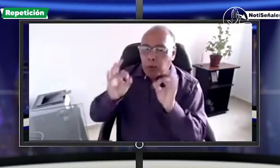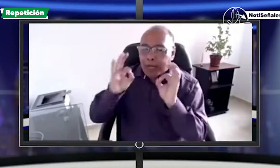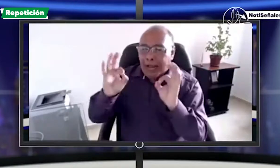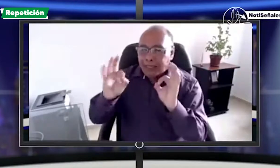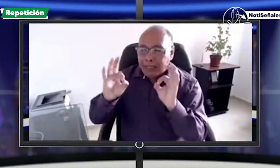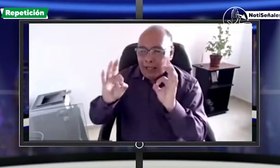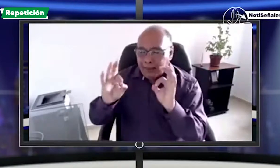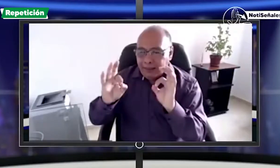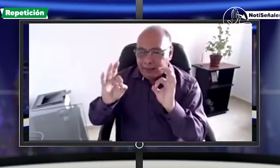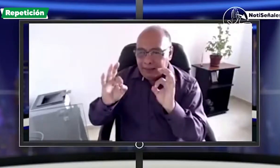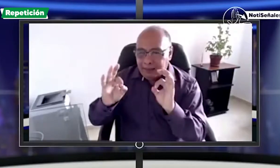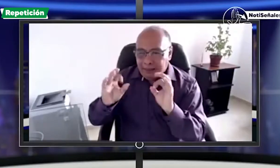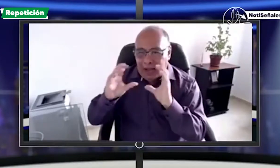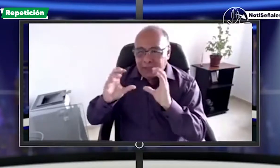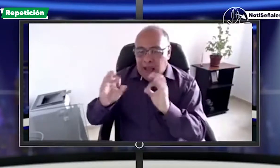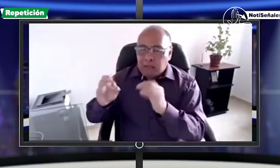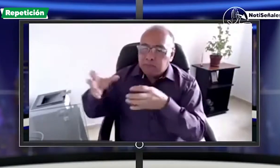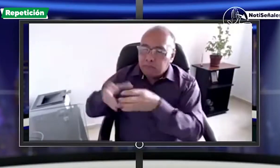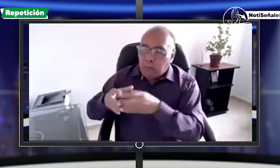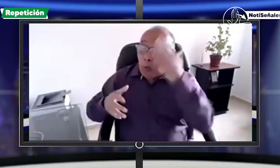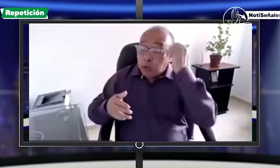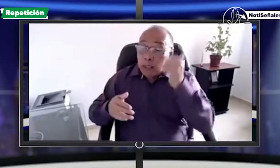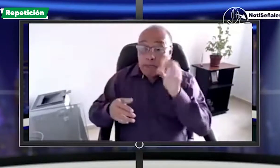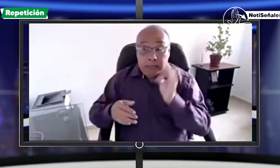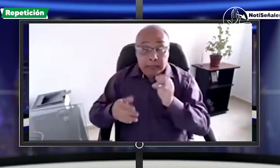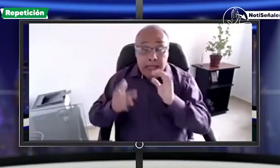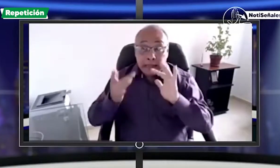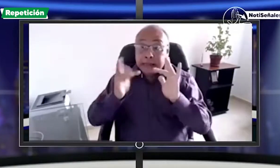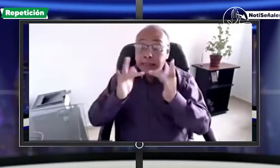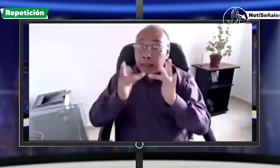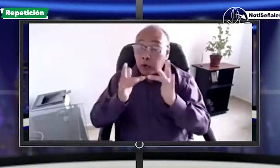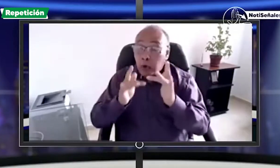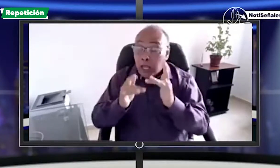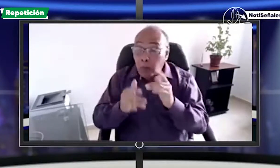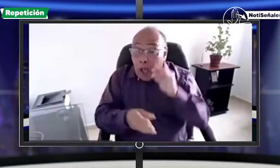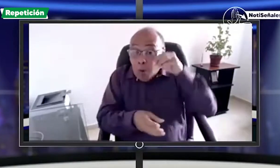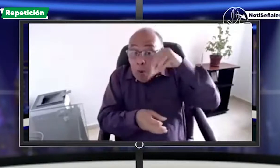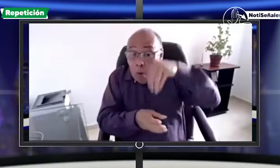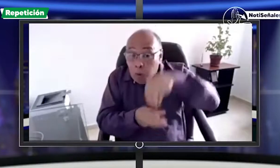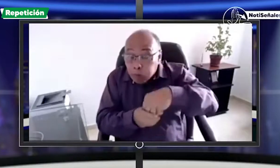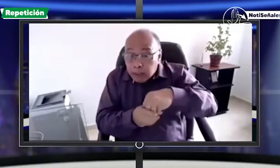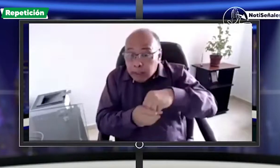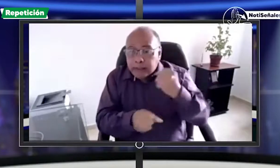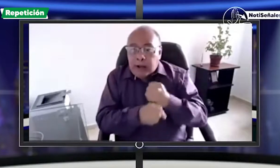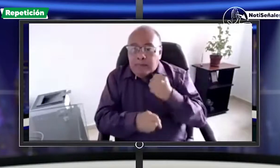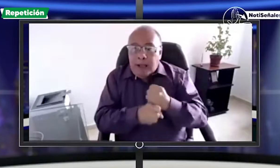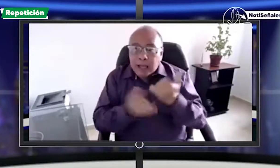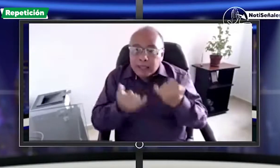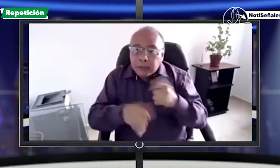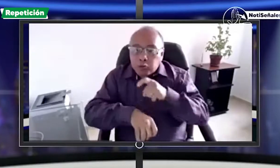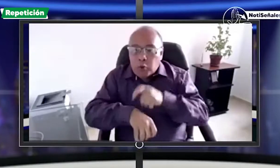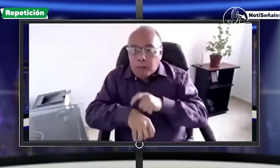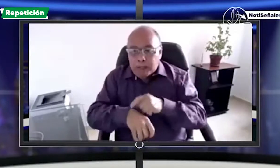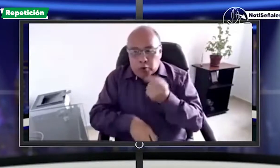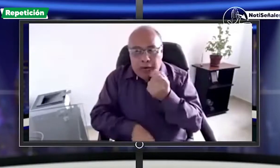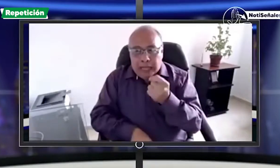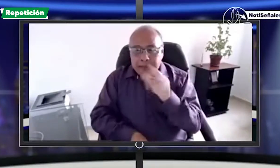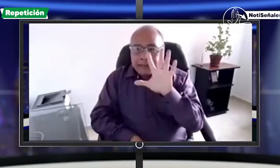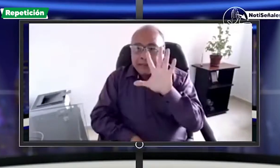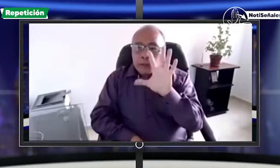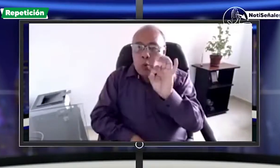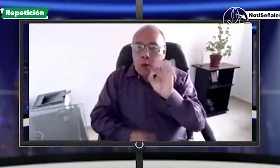del centro de relevo y lo hacemos directamente desde nuestro equipo de calidad del centro de relevo ¿por qué? porque